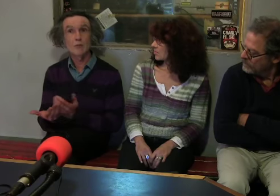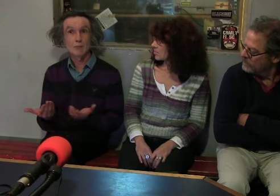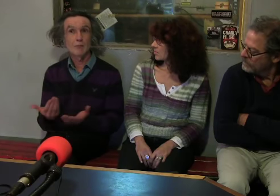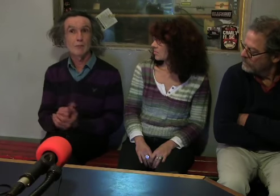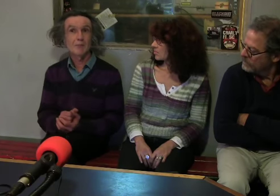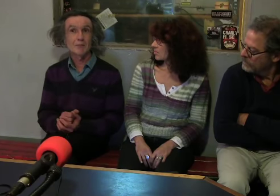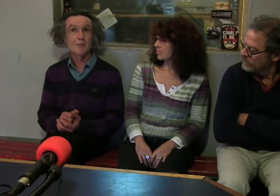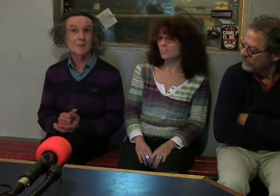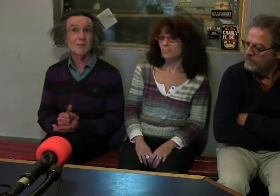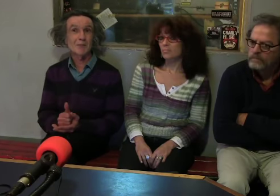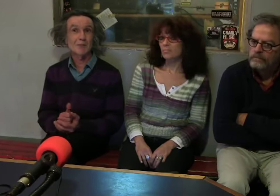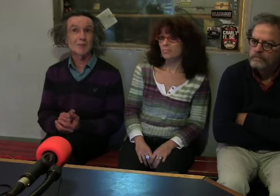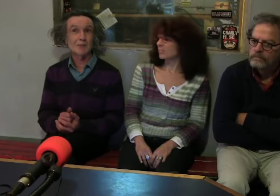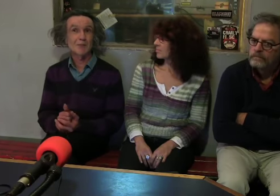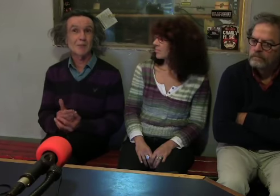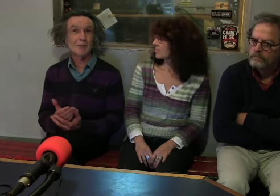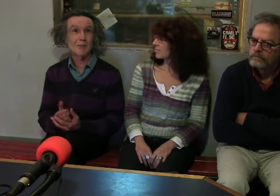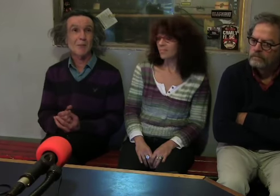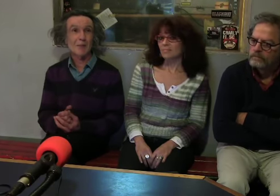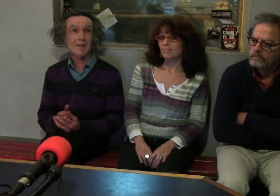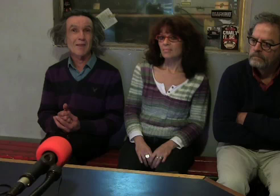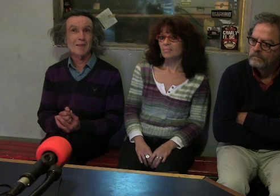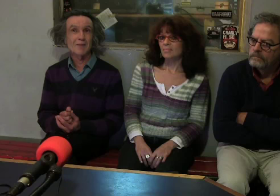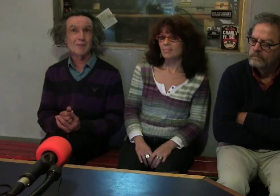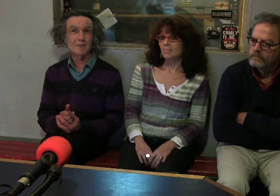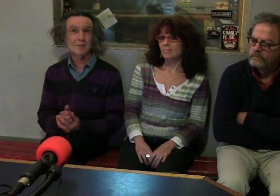famille de sourds depuis 3 générations, et ceci grâce à la langue des signes.